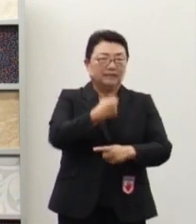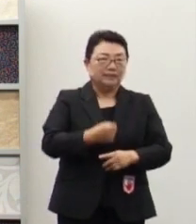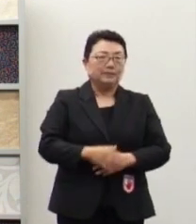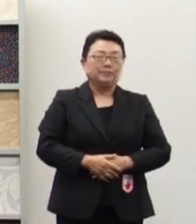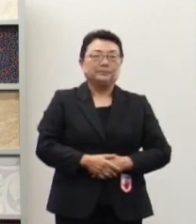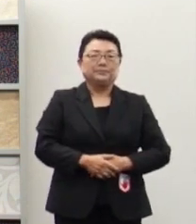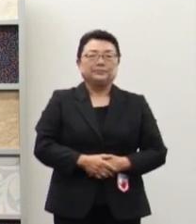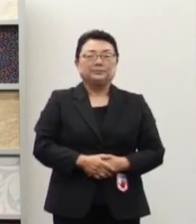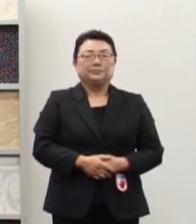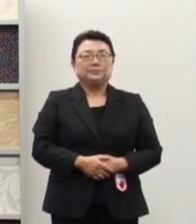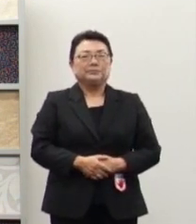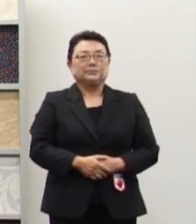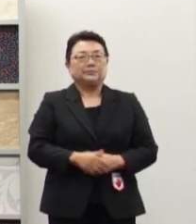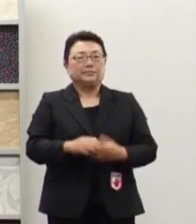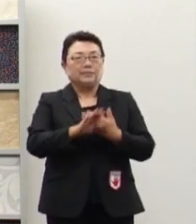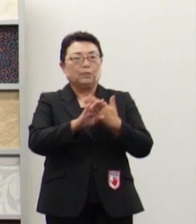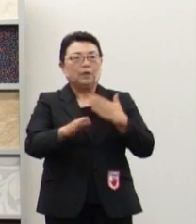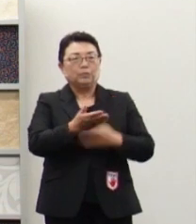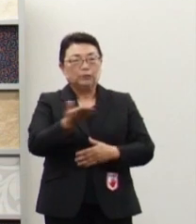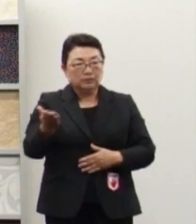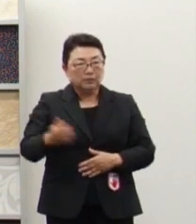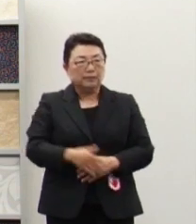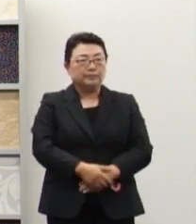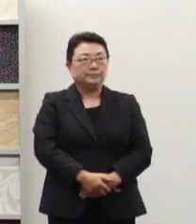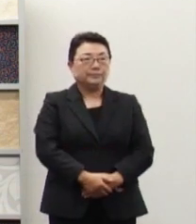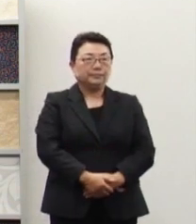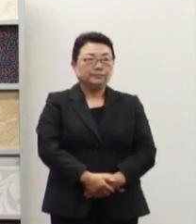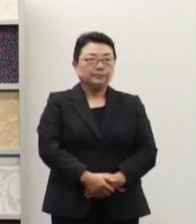しょうか。他いかがでしょうか。